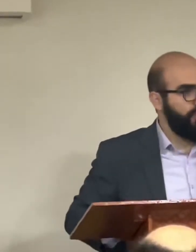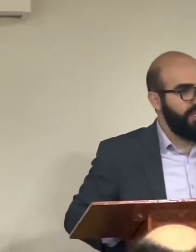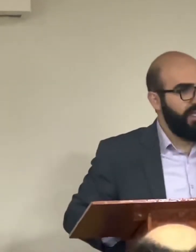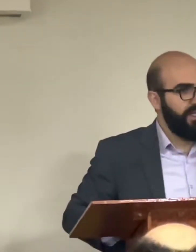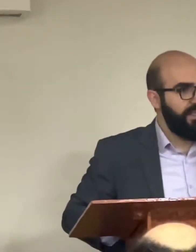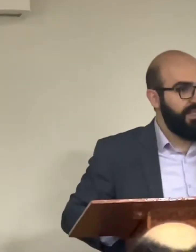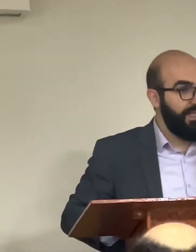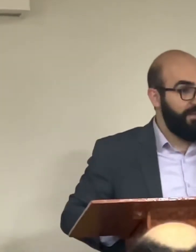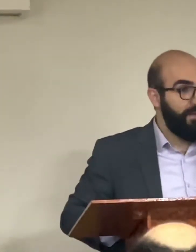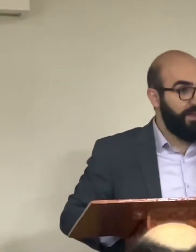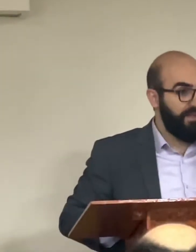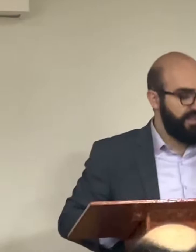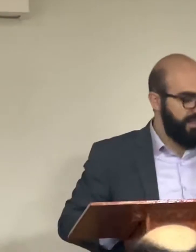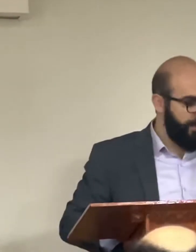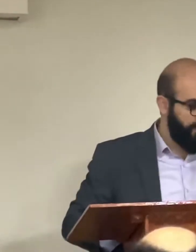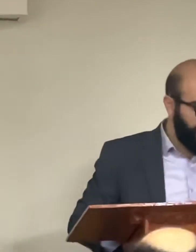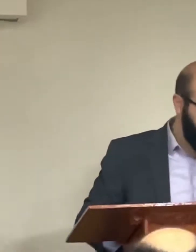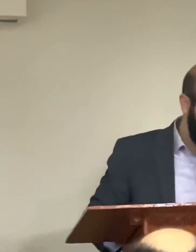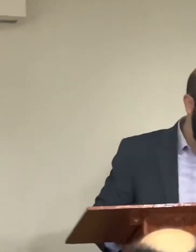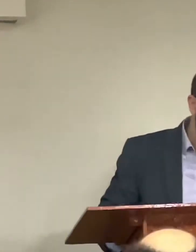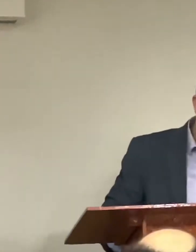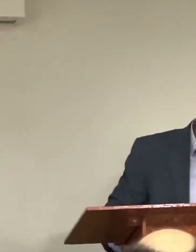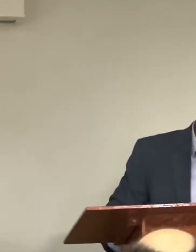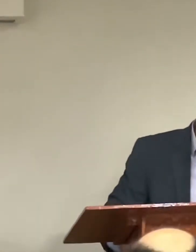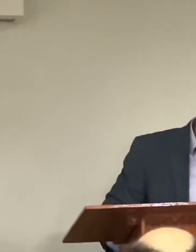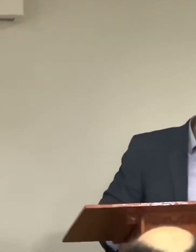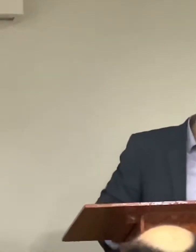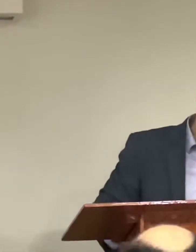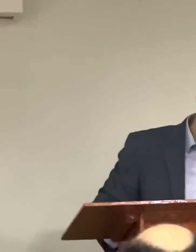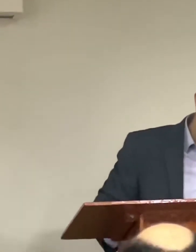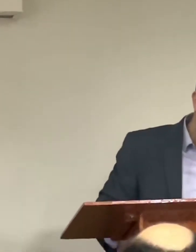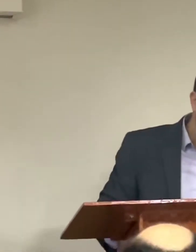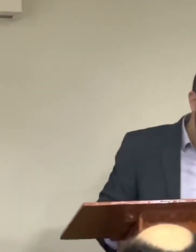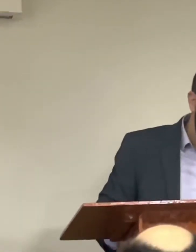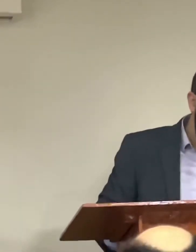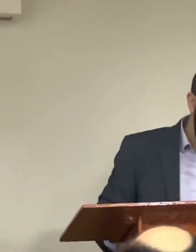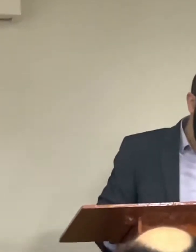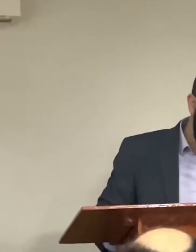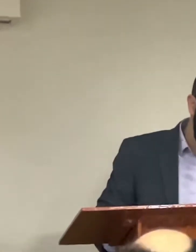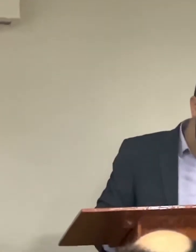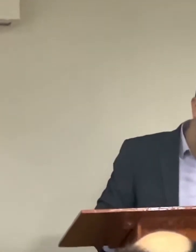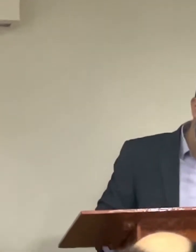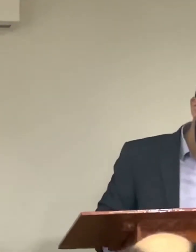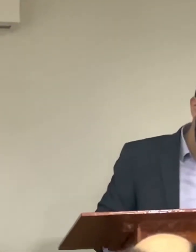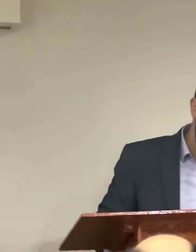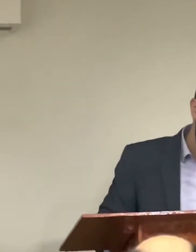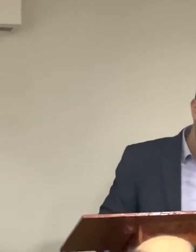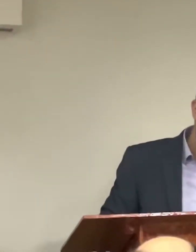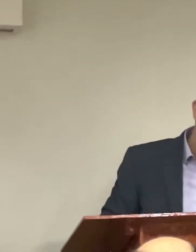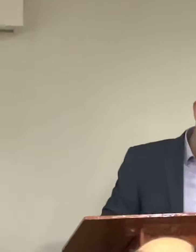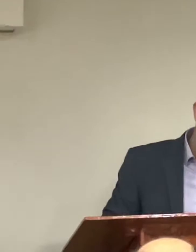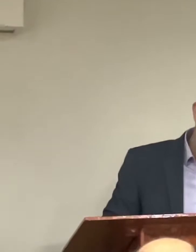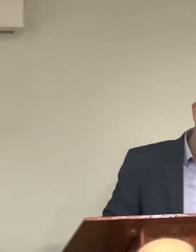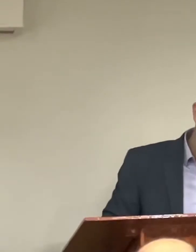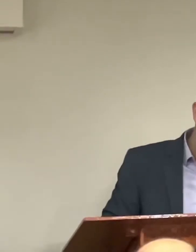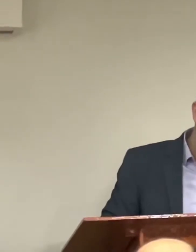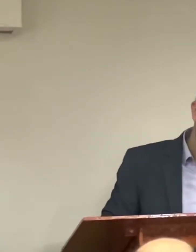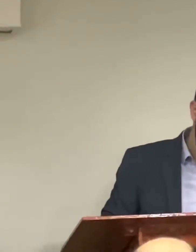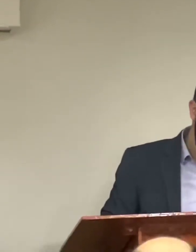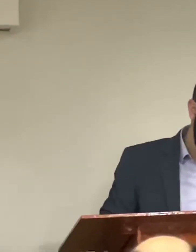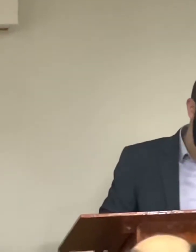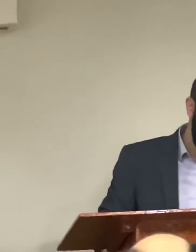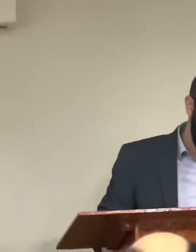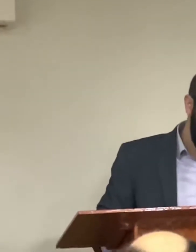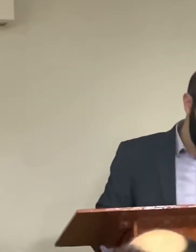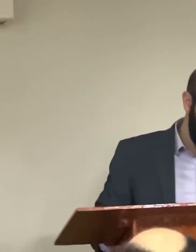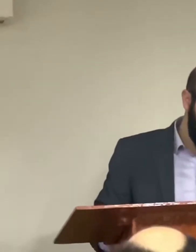ինչու դուրս հանեց Եդեմի պարտեզից։ Կարդանք։ Եվ Տեր Աստված ասաց, ահա Ադամը